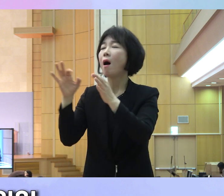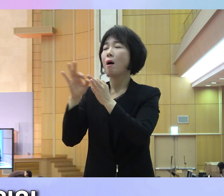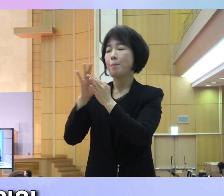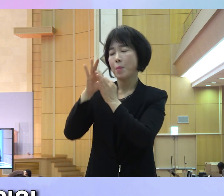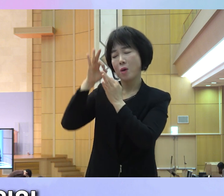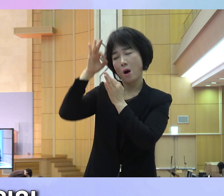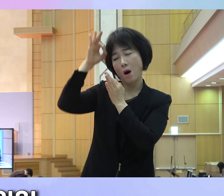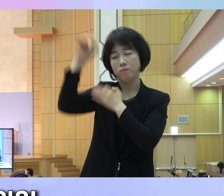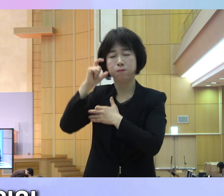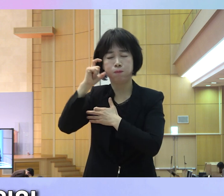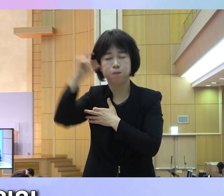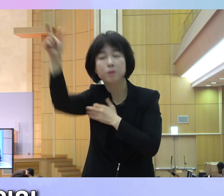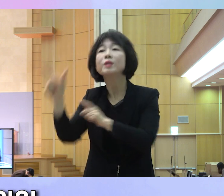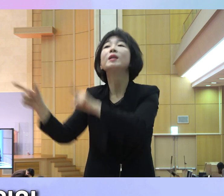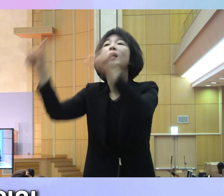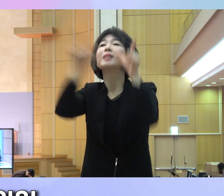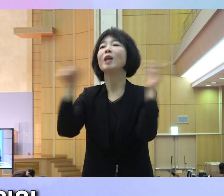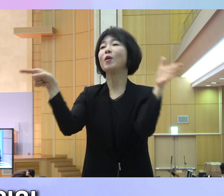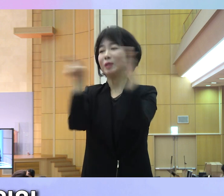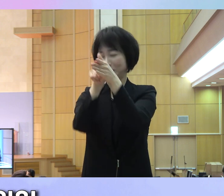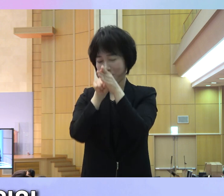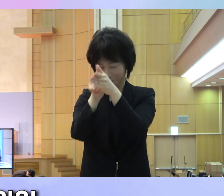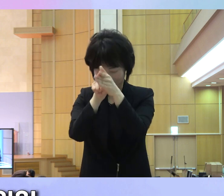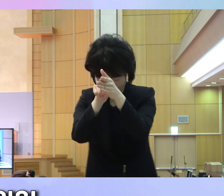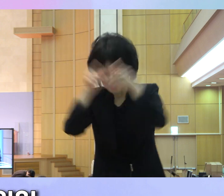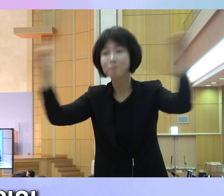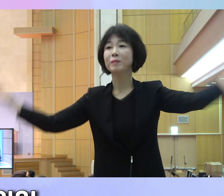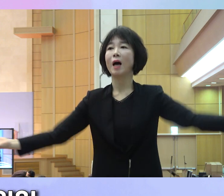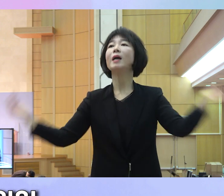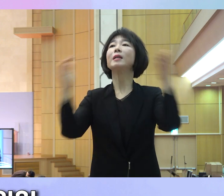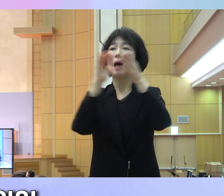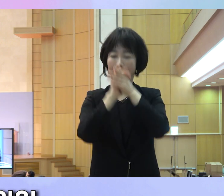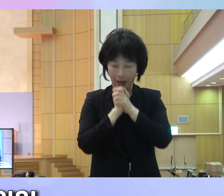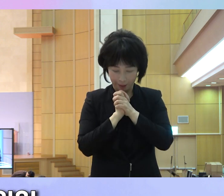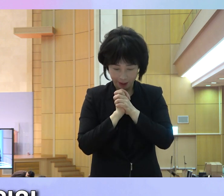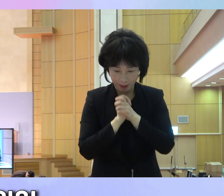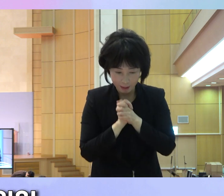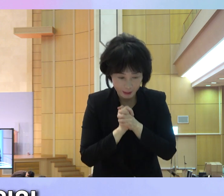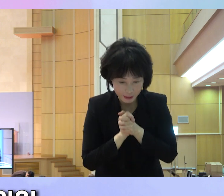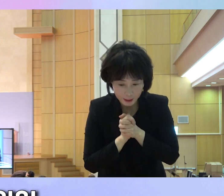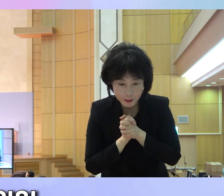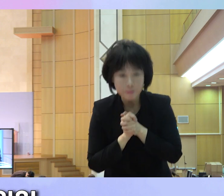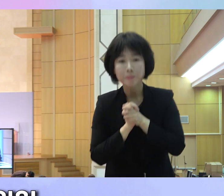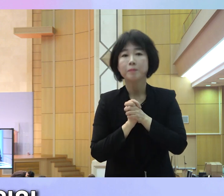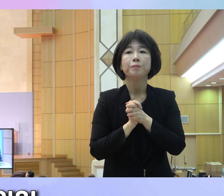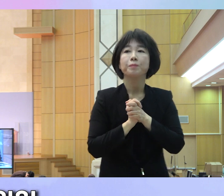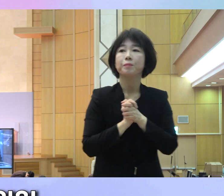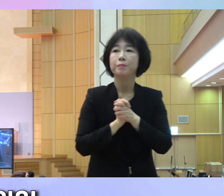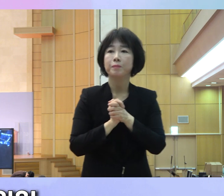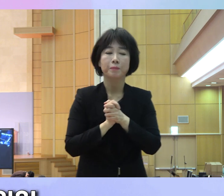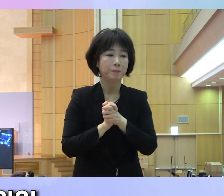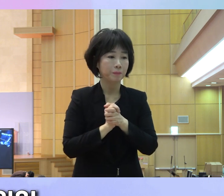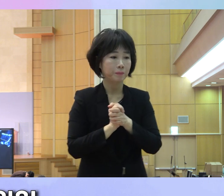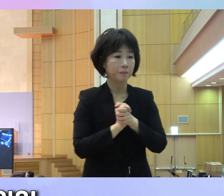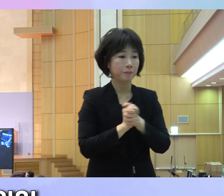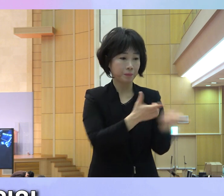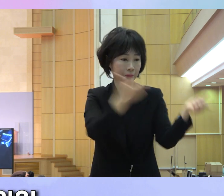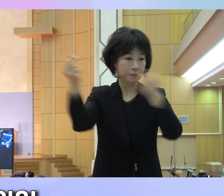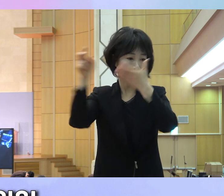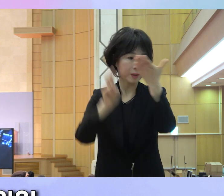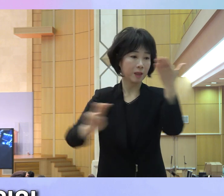다시 사는 것과 영원히 사는 것을 믿사옵나이다. 아멘.